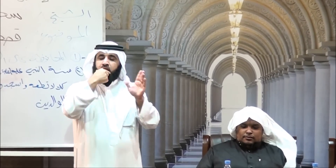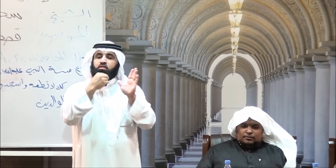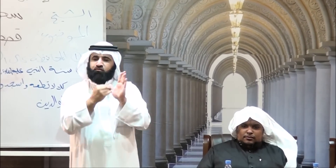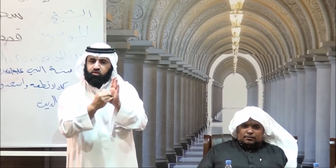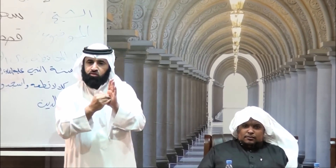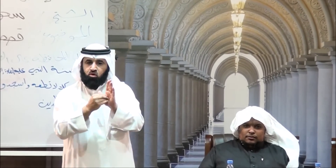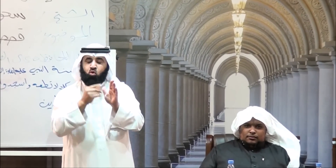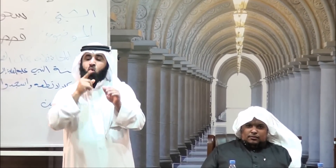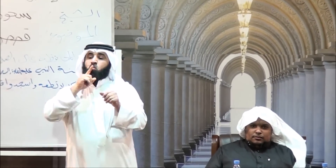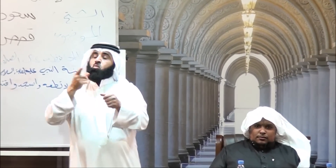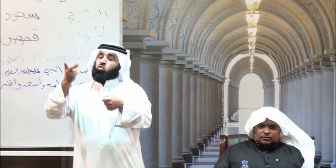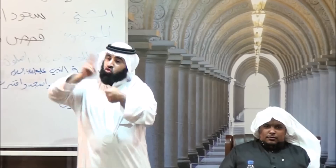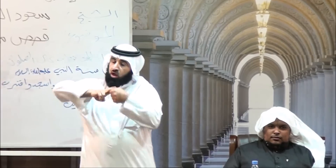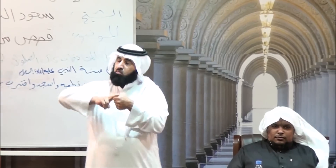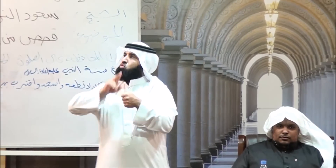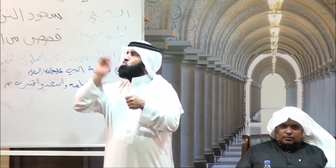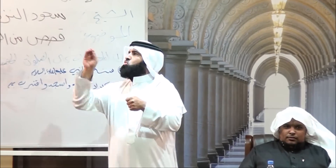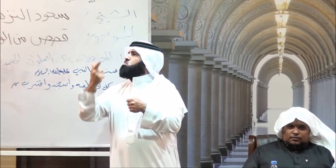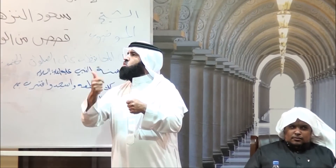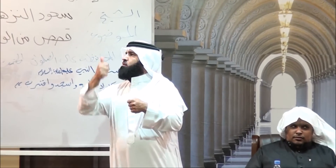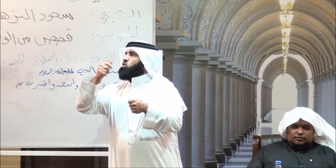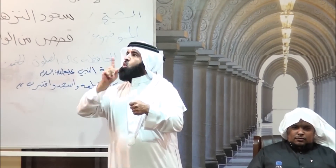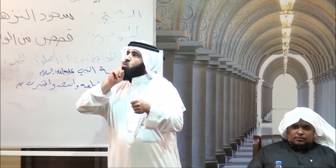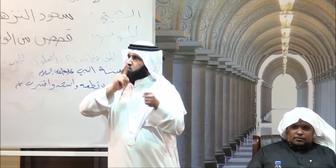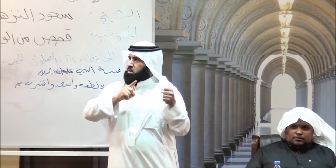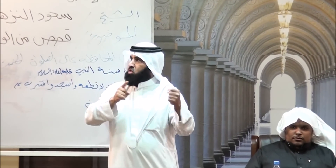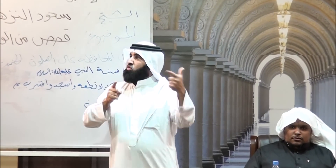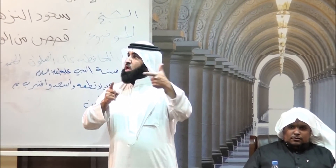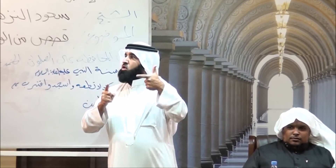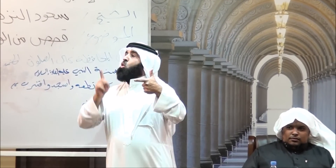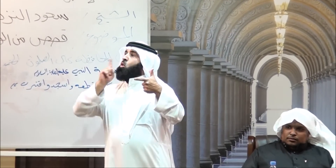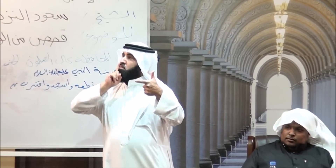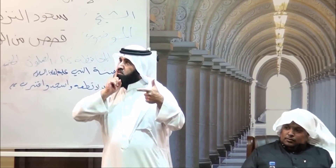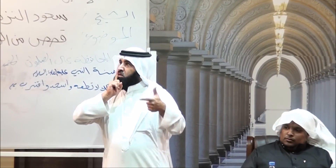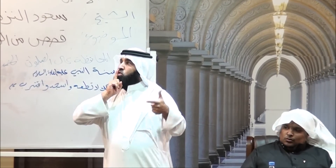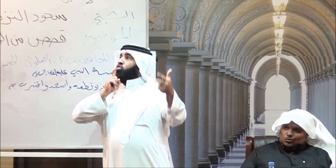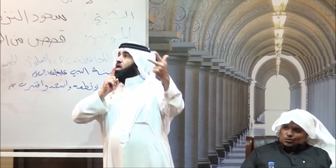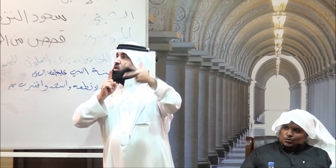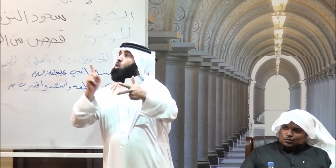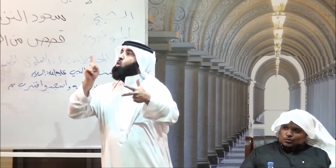ثم أمك ثم أمك ثم أبوك.